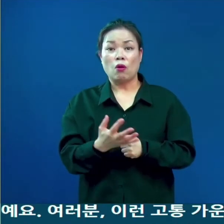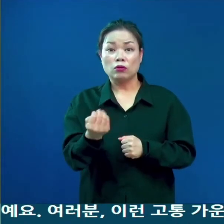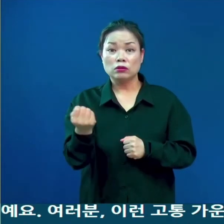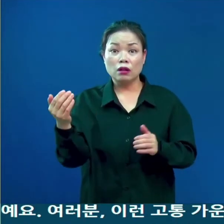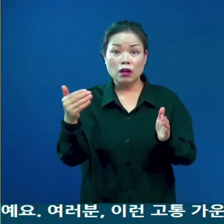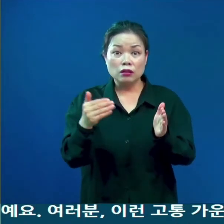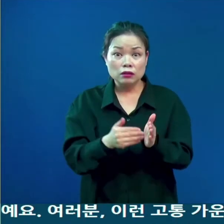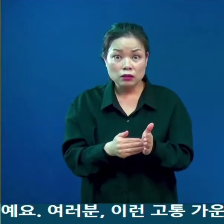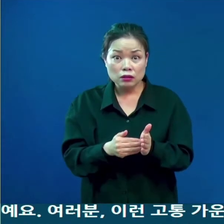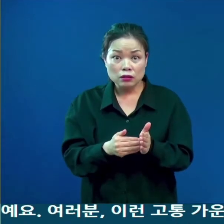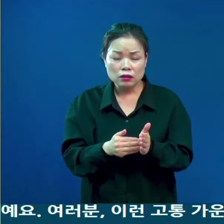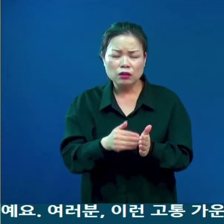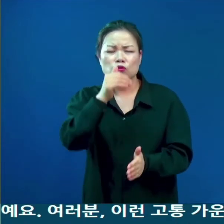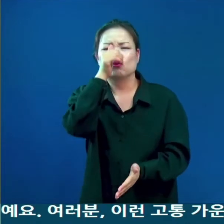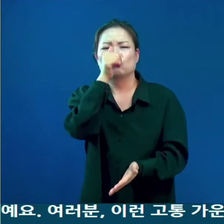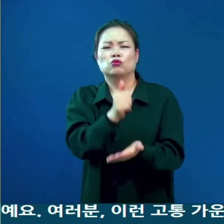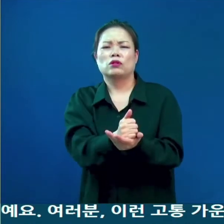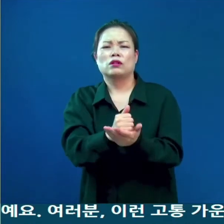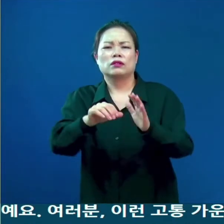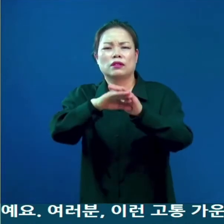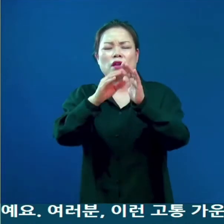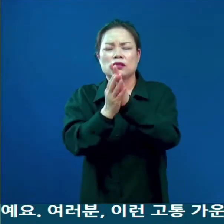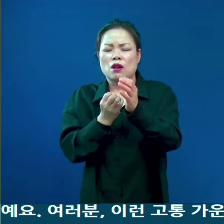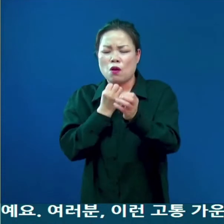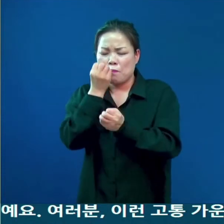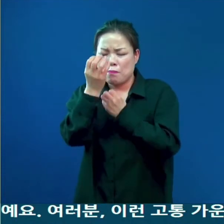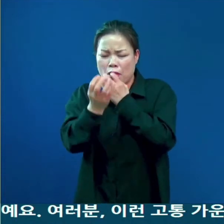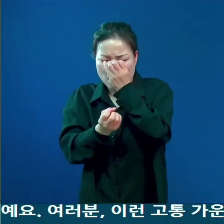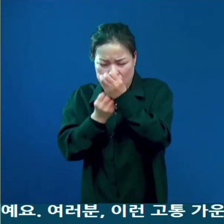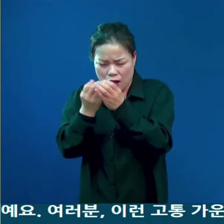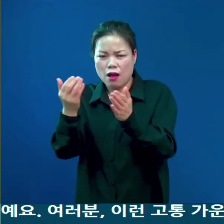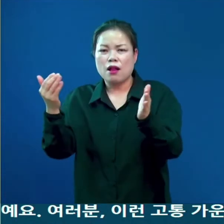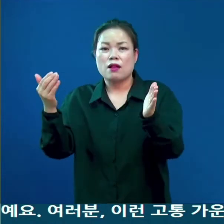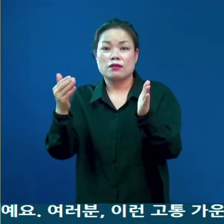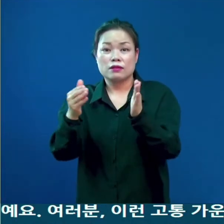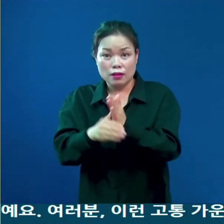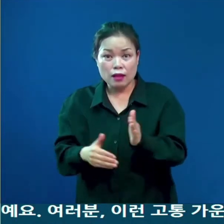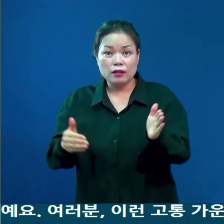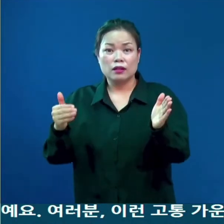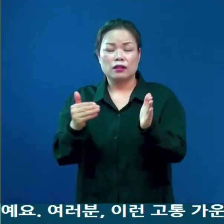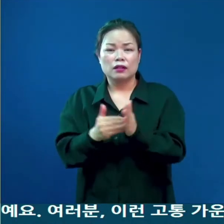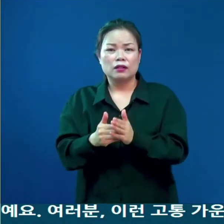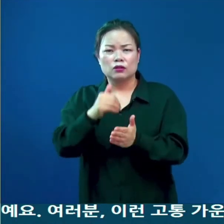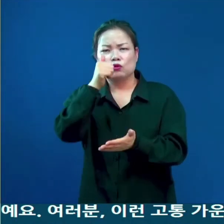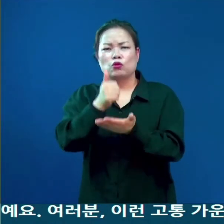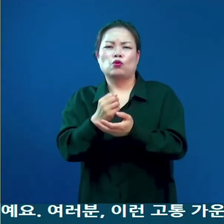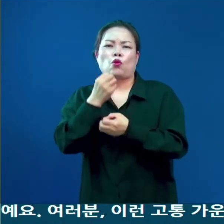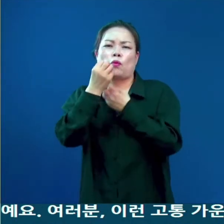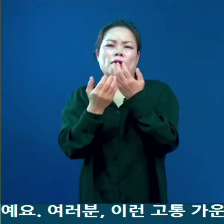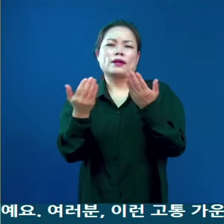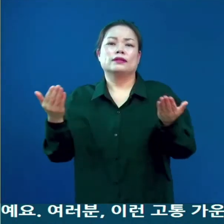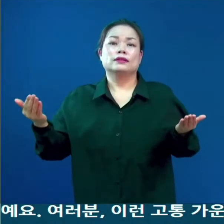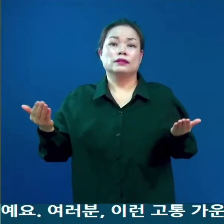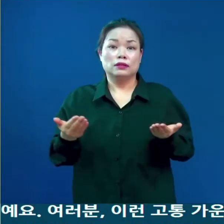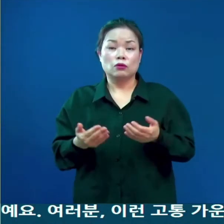언제까지요? 죄를 다 토해낼 때까지. 내가 죄를 고백하는 일로